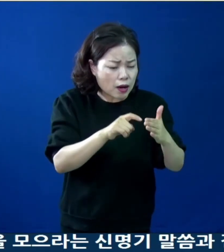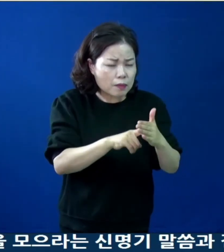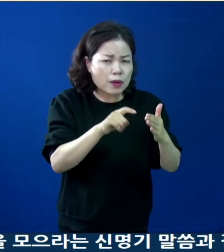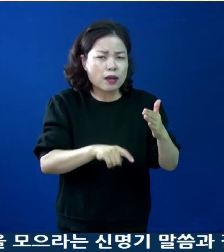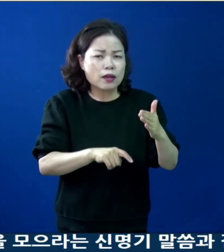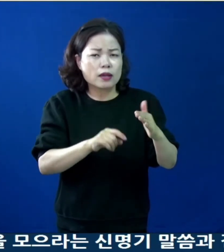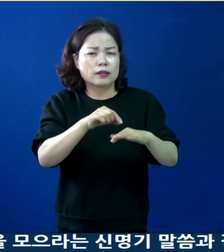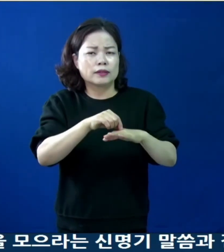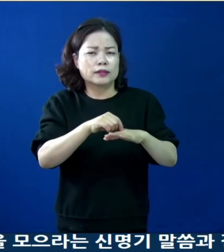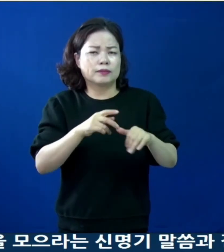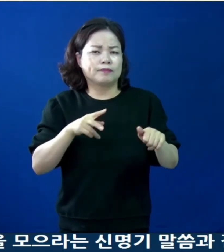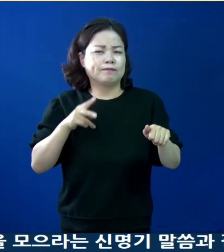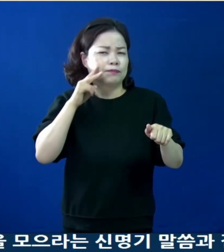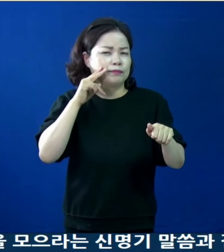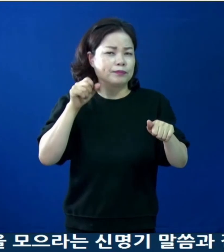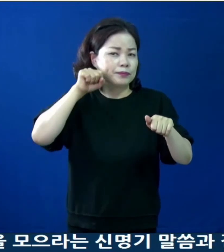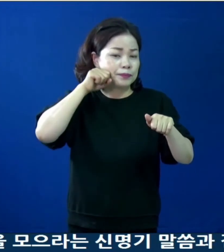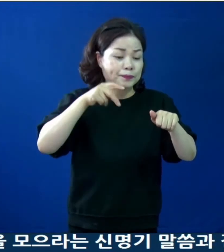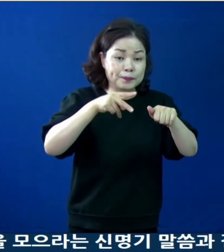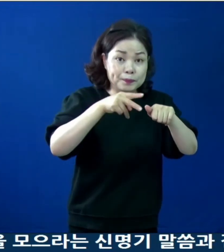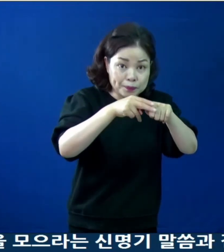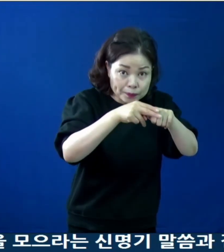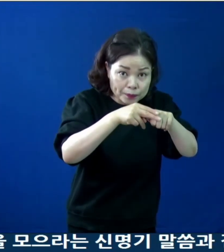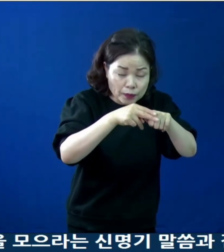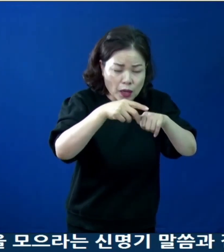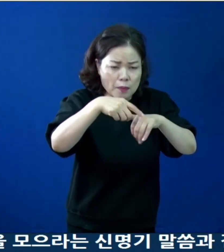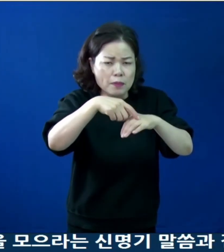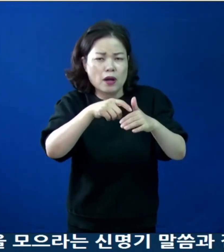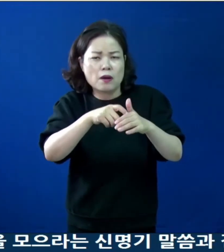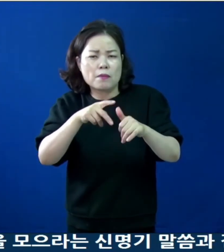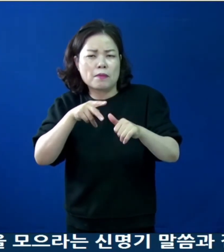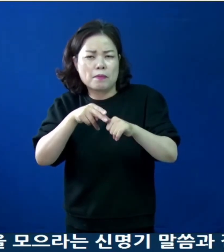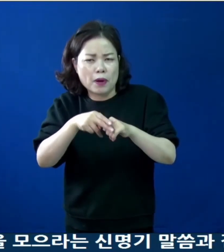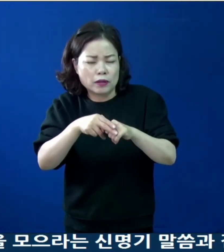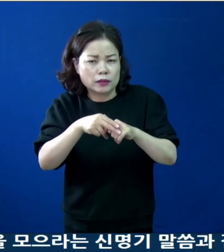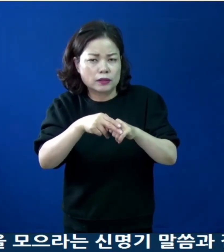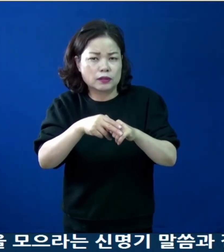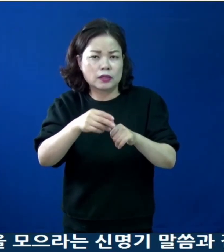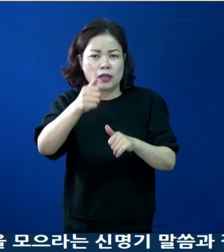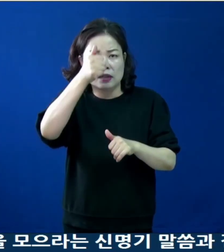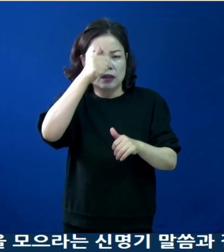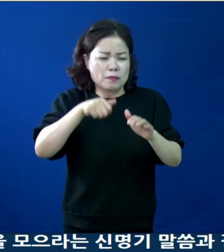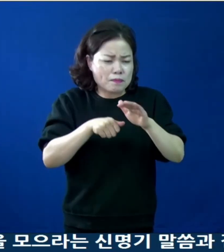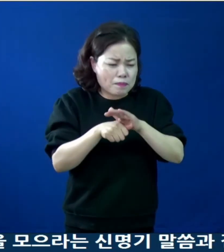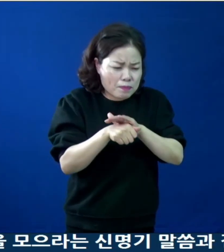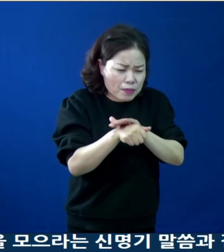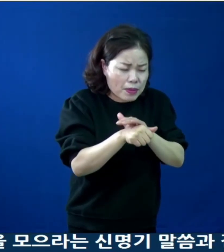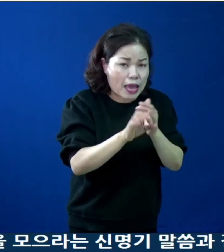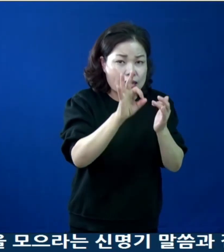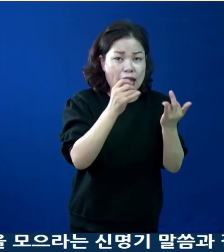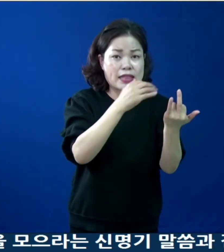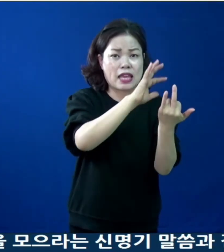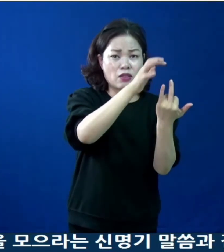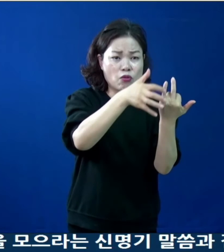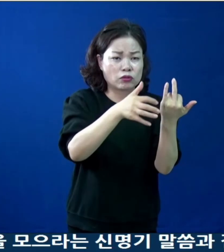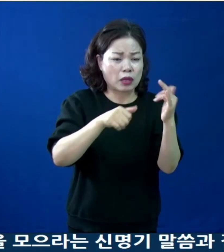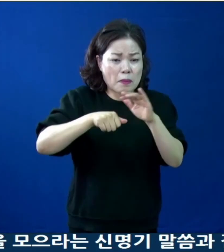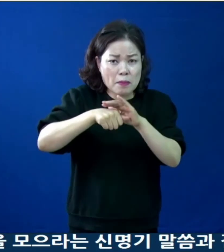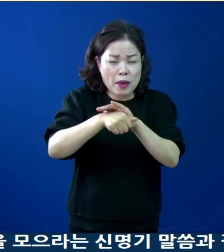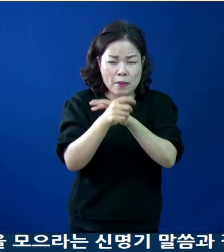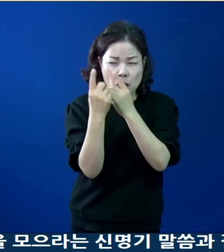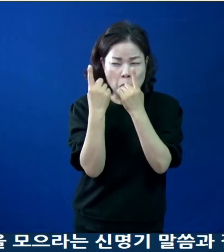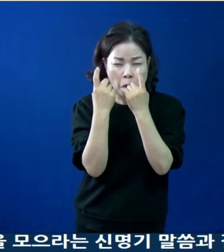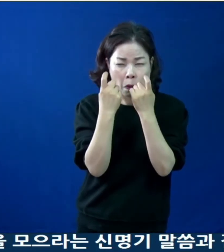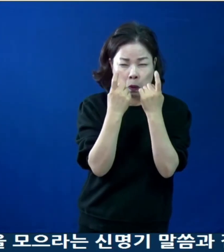마음의 가죽을 잘라버려야 합니다. 마음의 가죽은 에덴의 뱀과 같이 우리를 속삭일 겁니다. 우리는